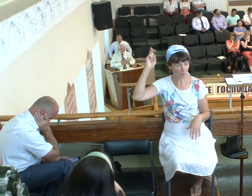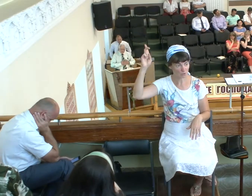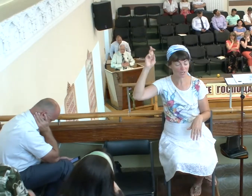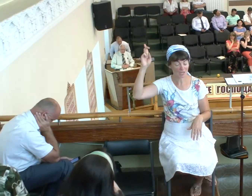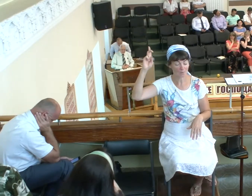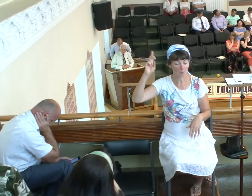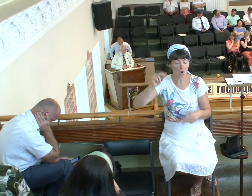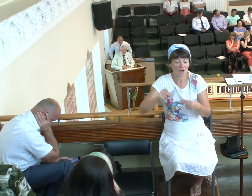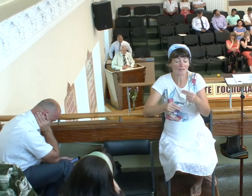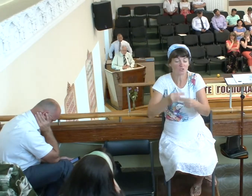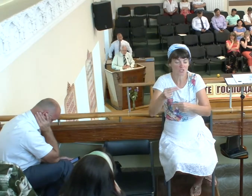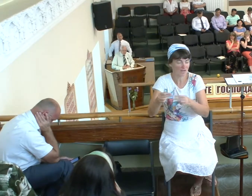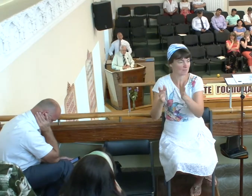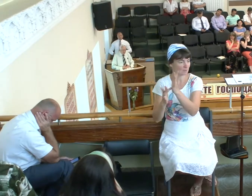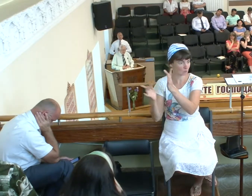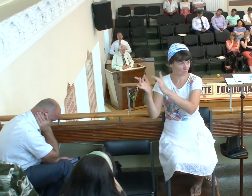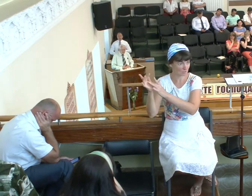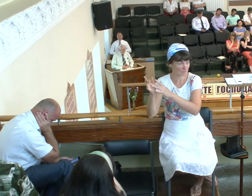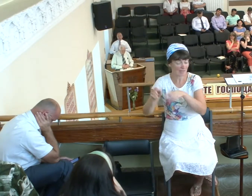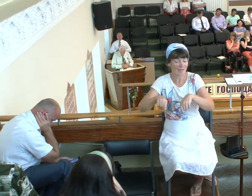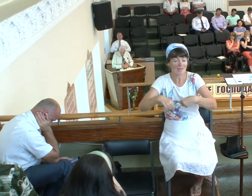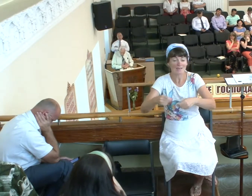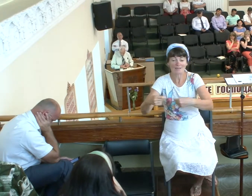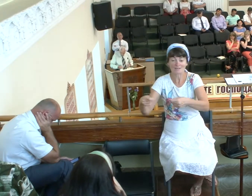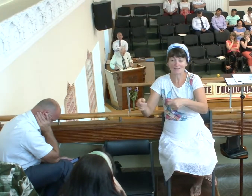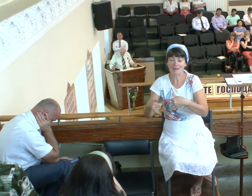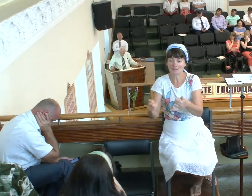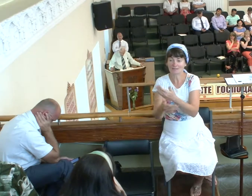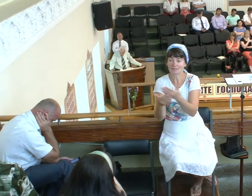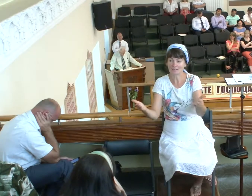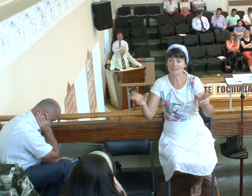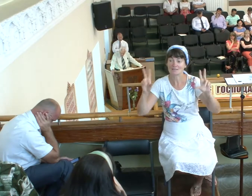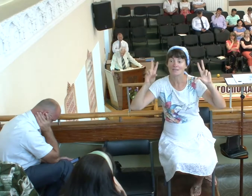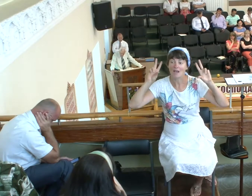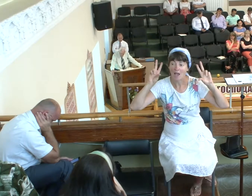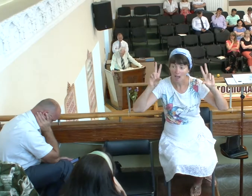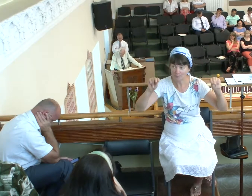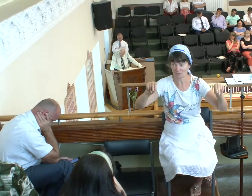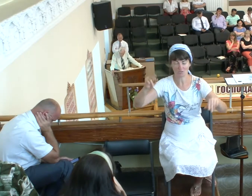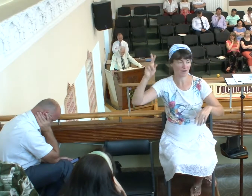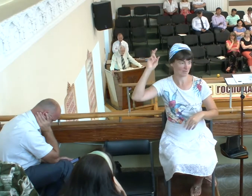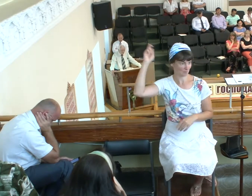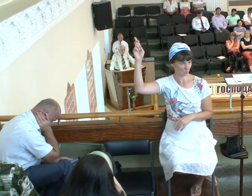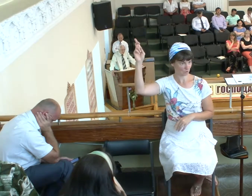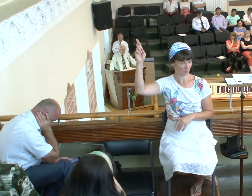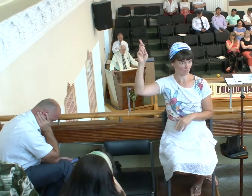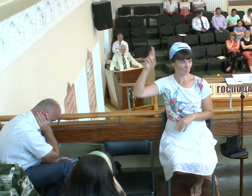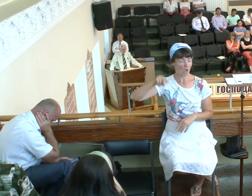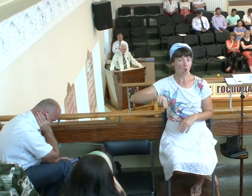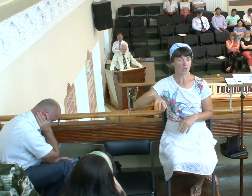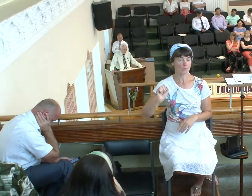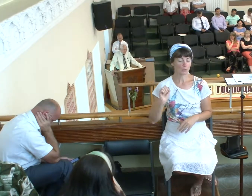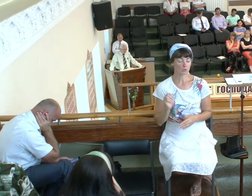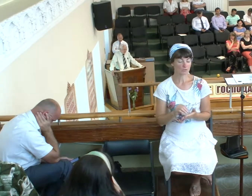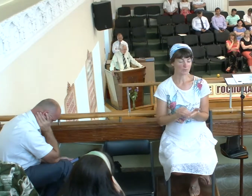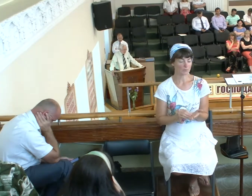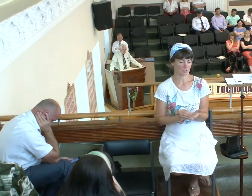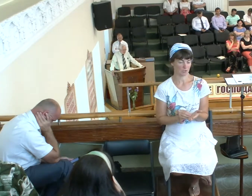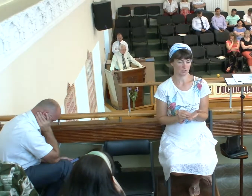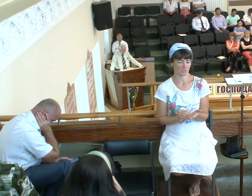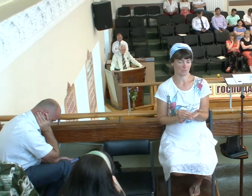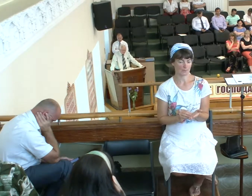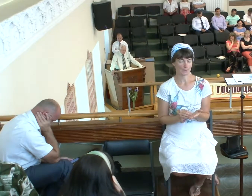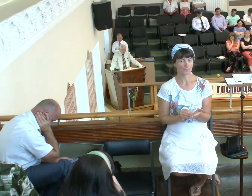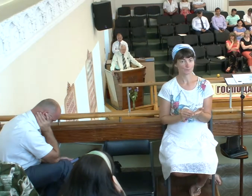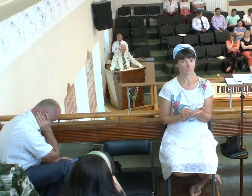нам целый ряд Божьих обетований. И Петр пишет о том, что в одной из есть большие драгоценности,